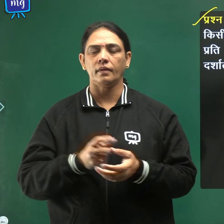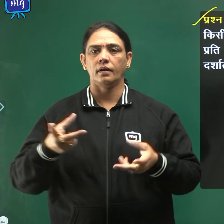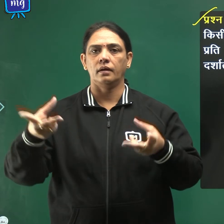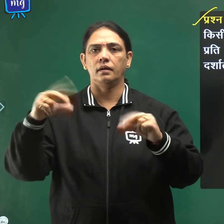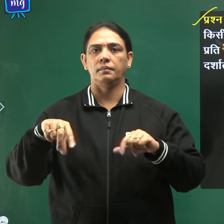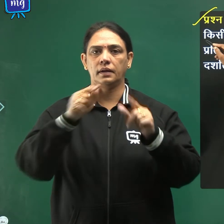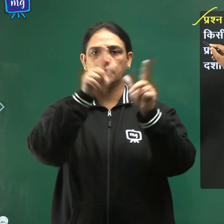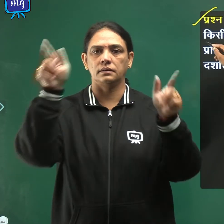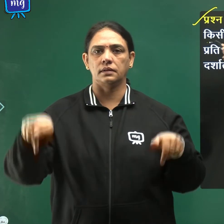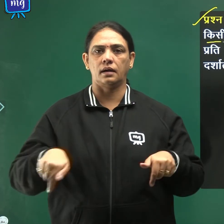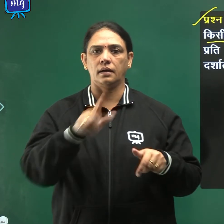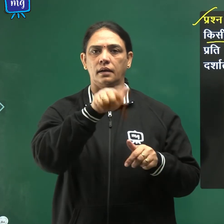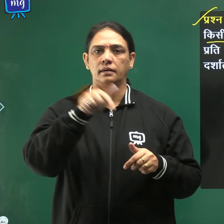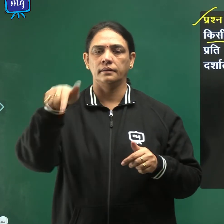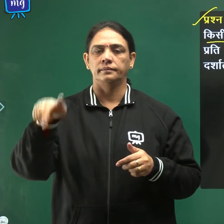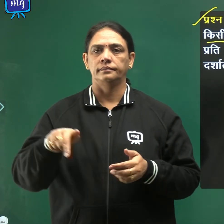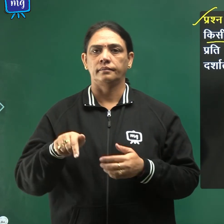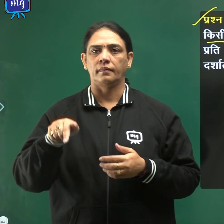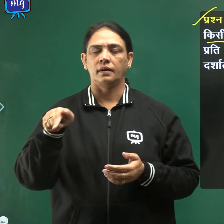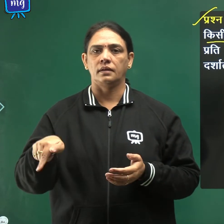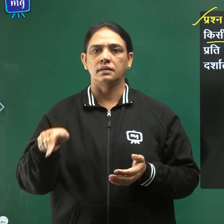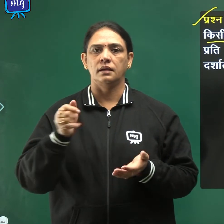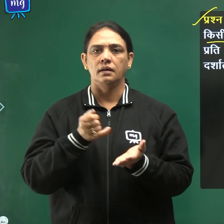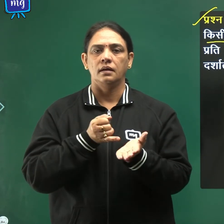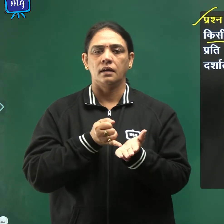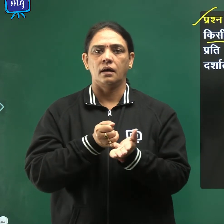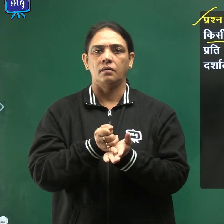निम्नलिखित सारणी किसी गांव के